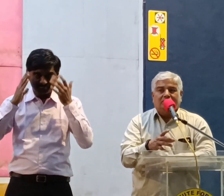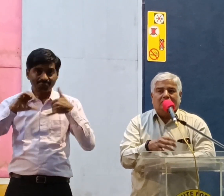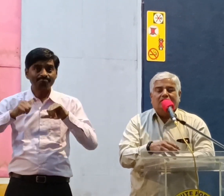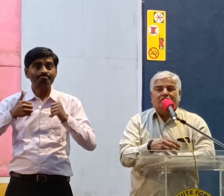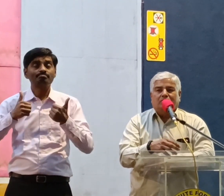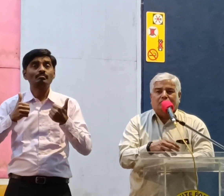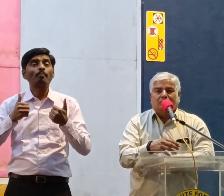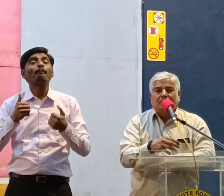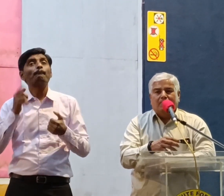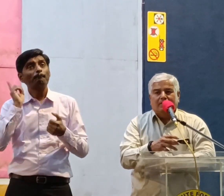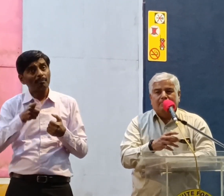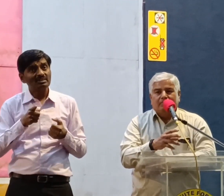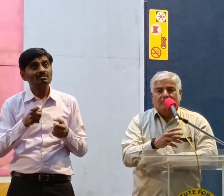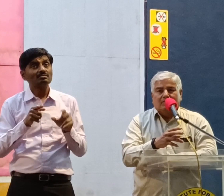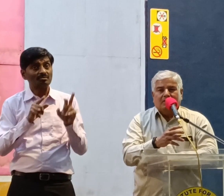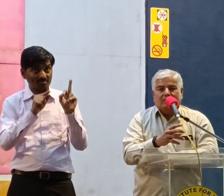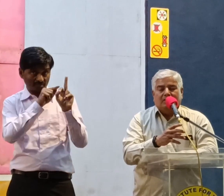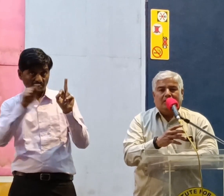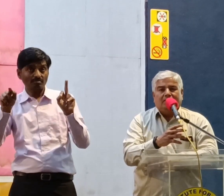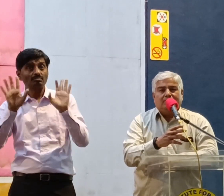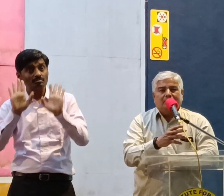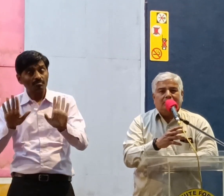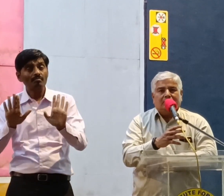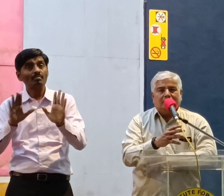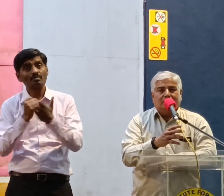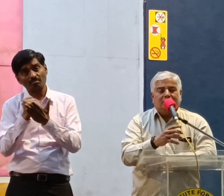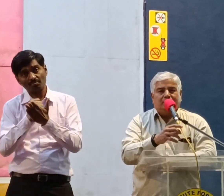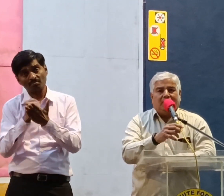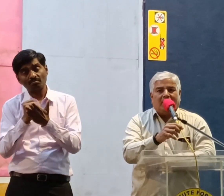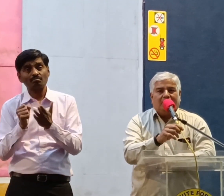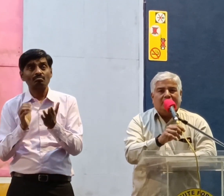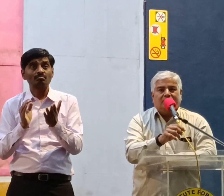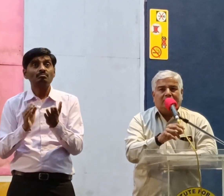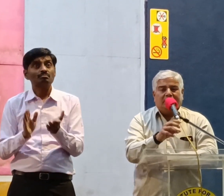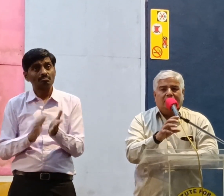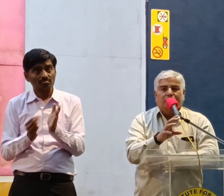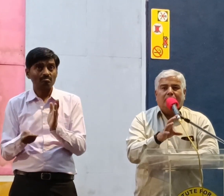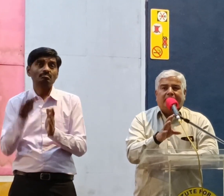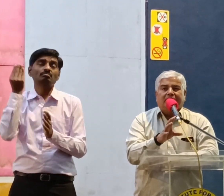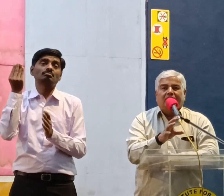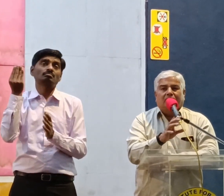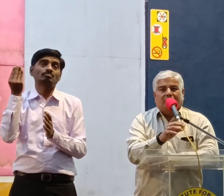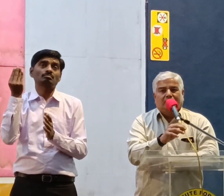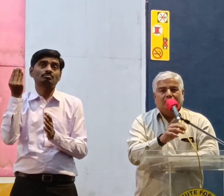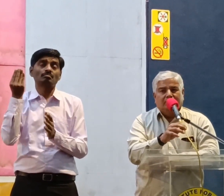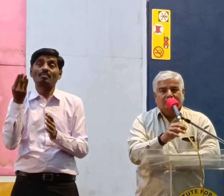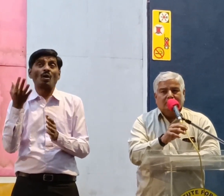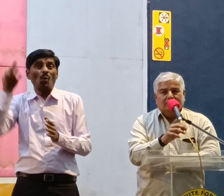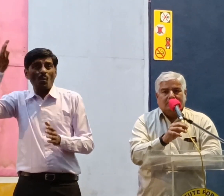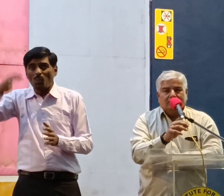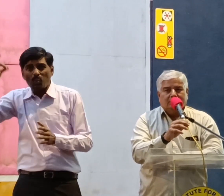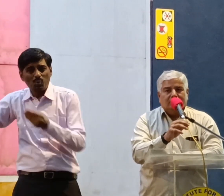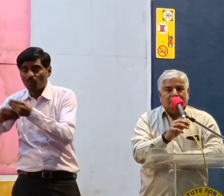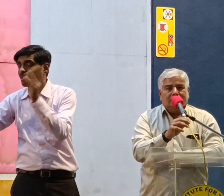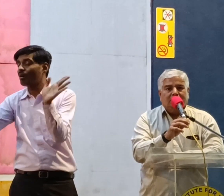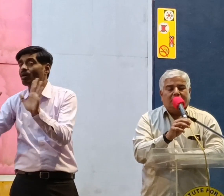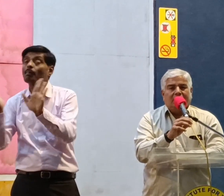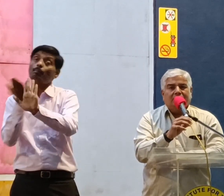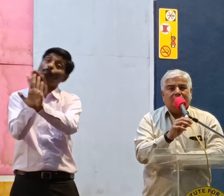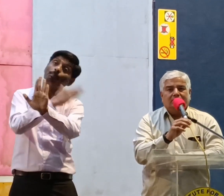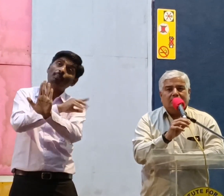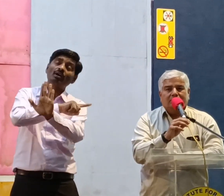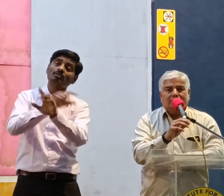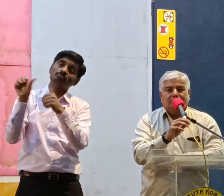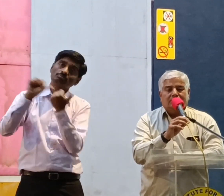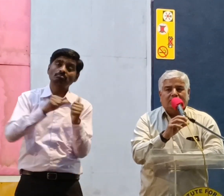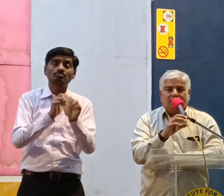એ ચેન્જ કરી શકો છો. એટલે જે તમને આવડે છે હવે નવું કાંઈ નહીં કરવાનું, જે